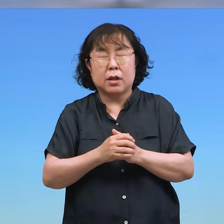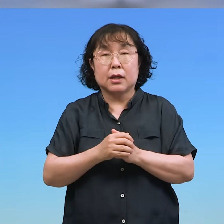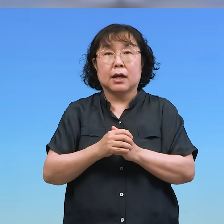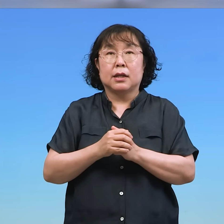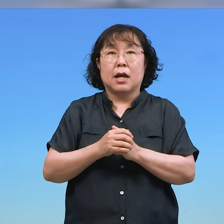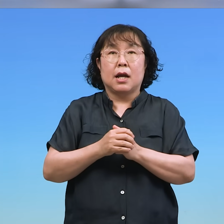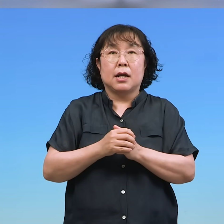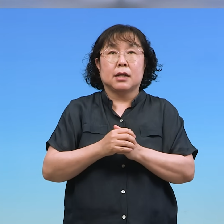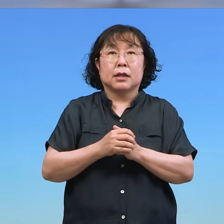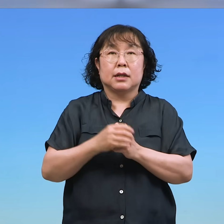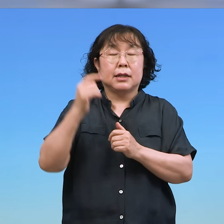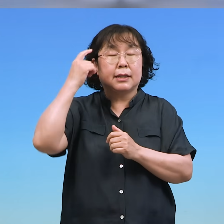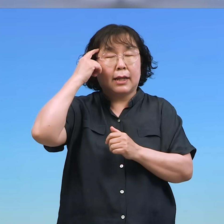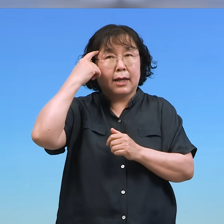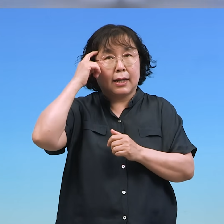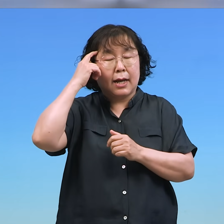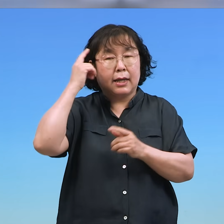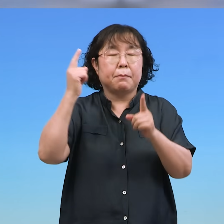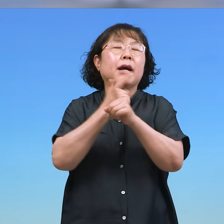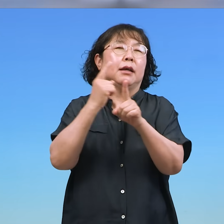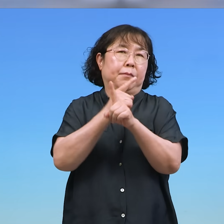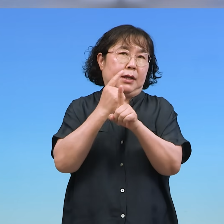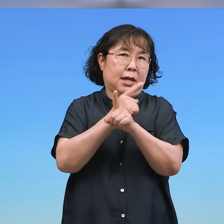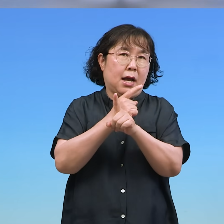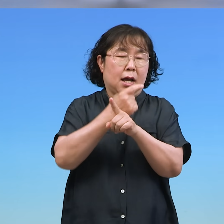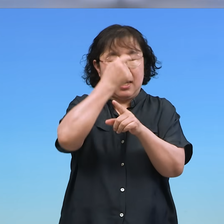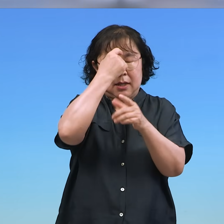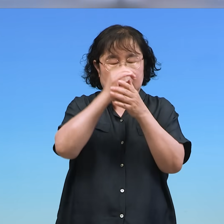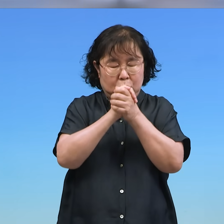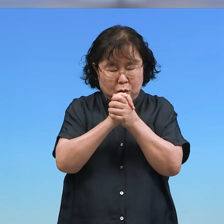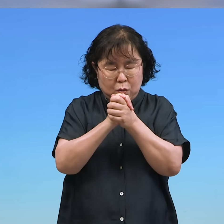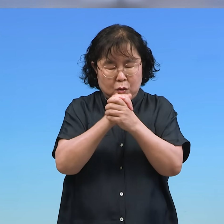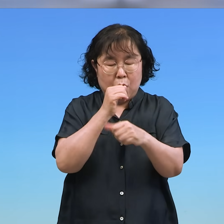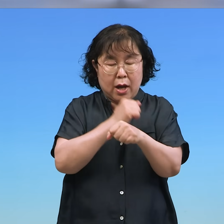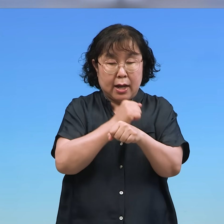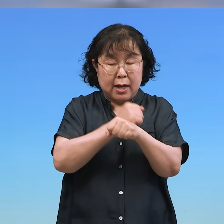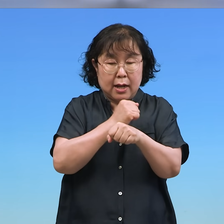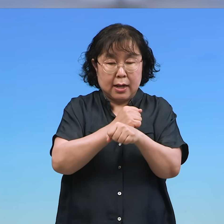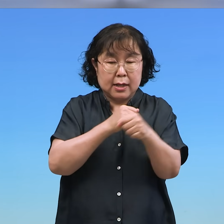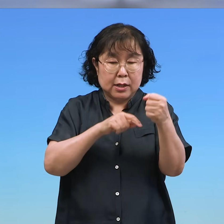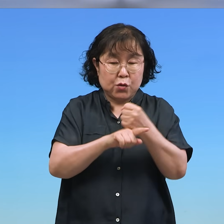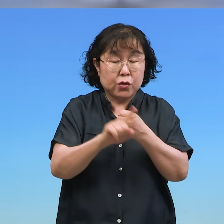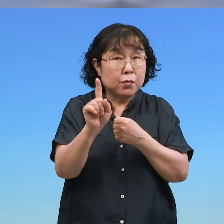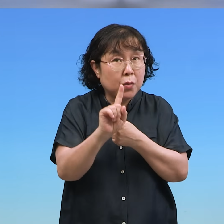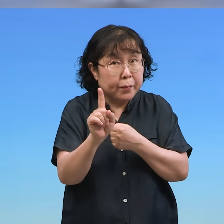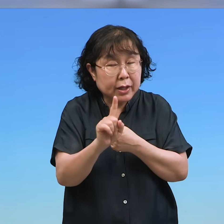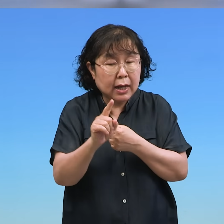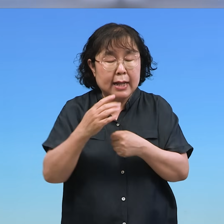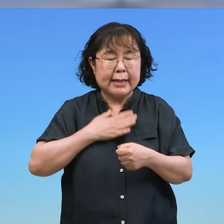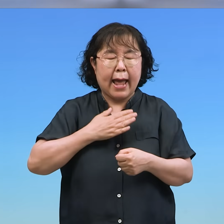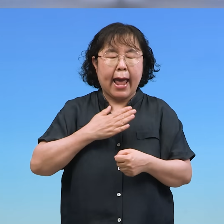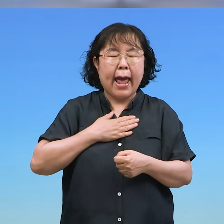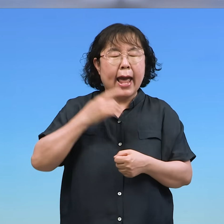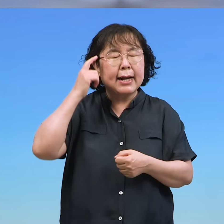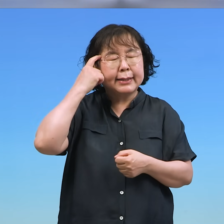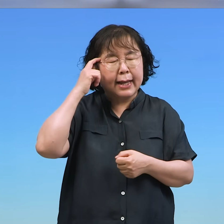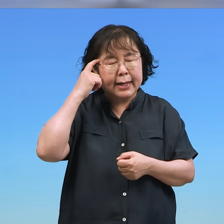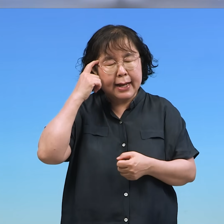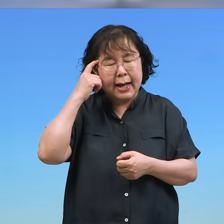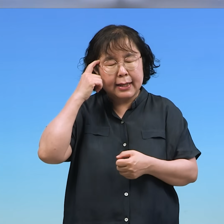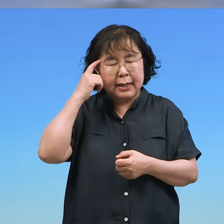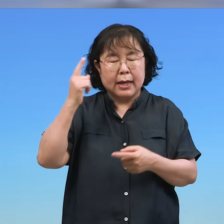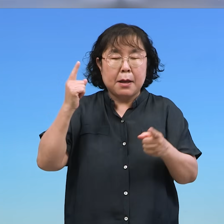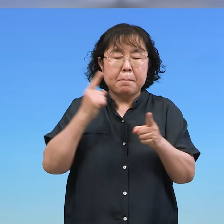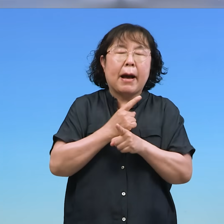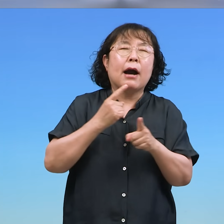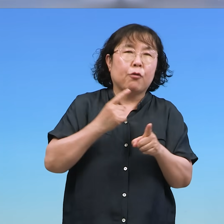이 생각의 교정의 기능이라고 말씀드리고 싶어요. 기도를 해야 되느냐고요? 하나님 생각을 바꾸려고 하는 게 아니고요, 내